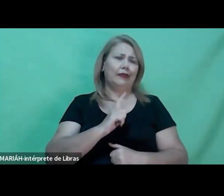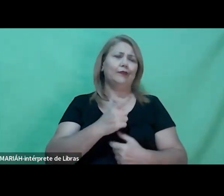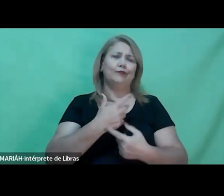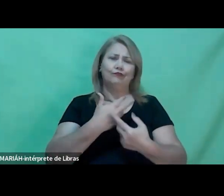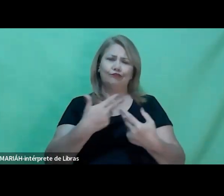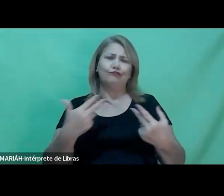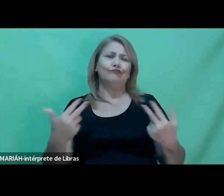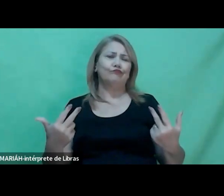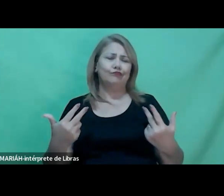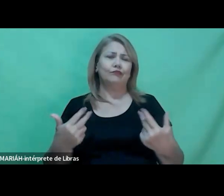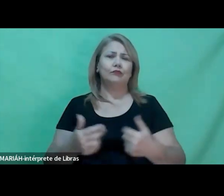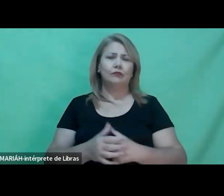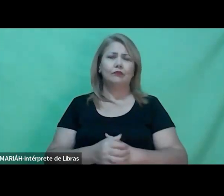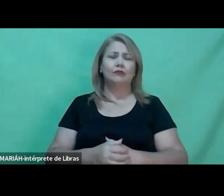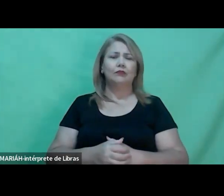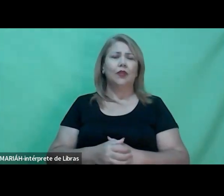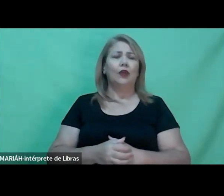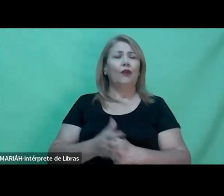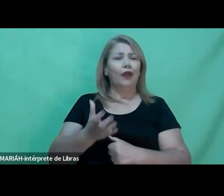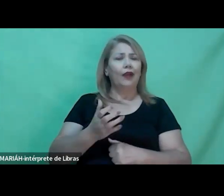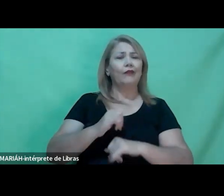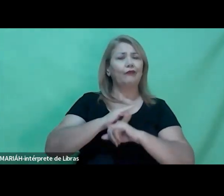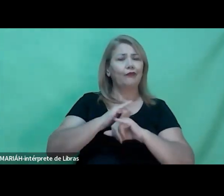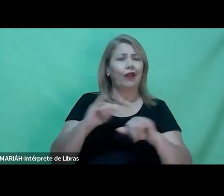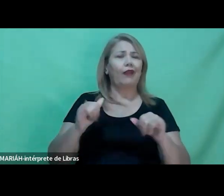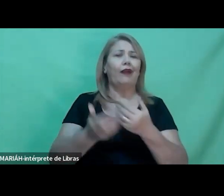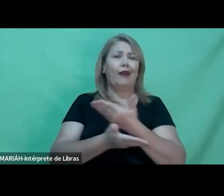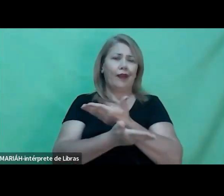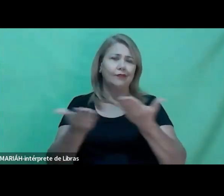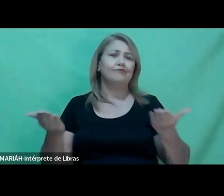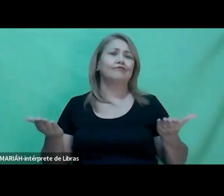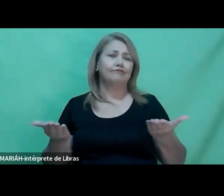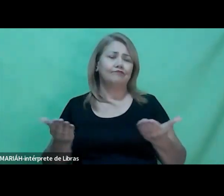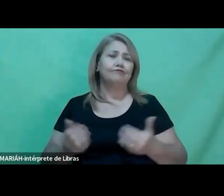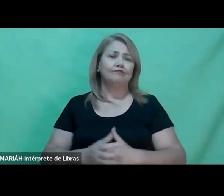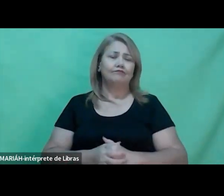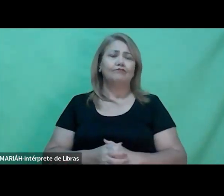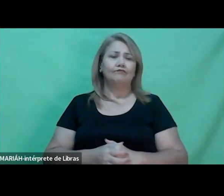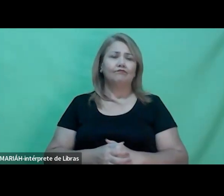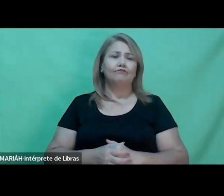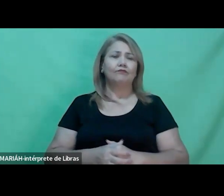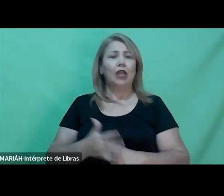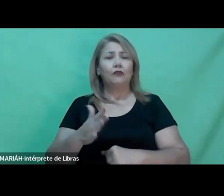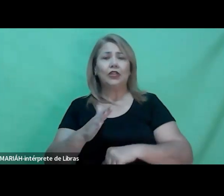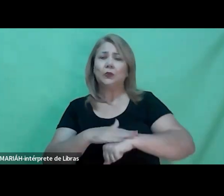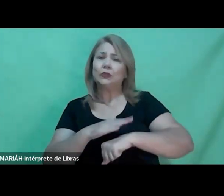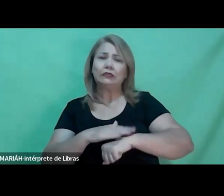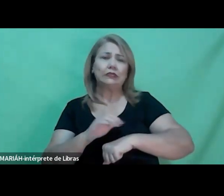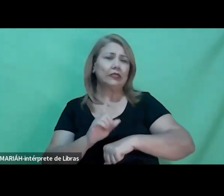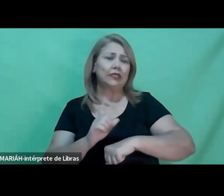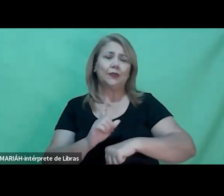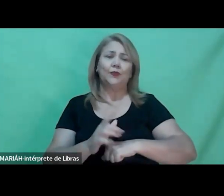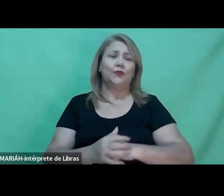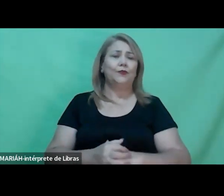comentarles eh el tiempo tal vez no no no los permita Pero bueno eh Por ejemplo cuando